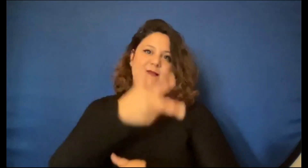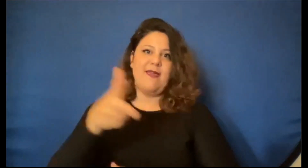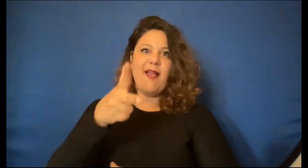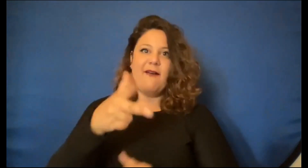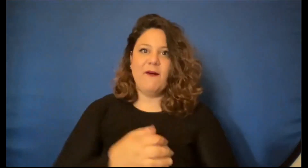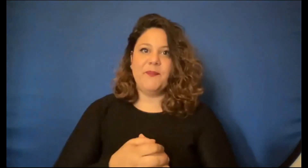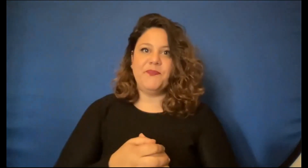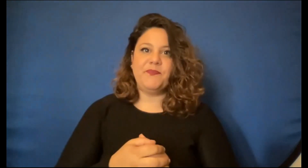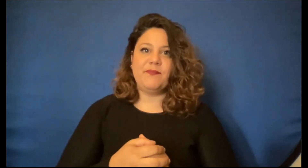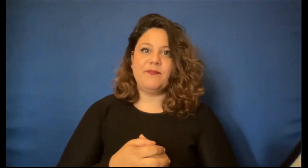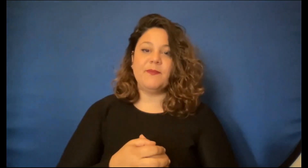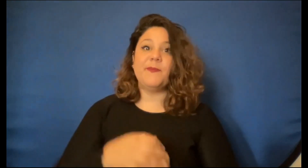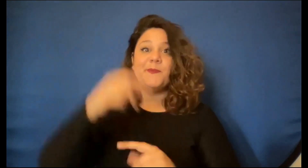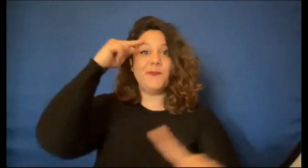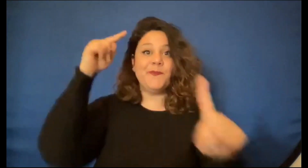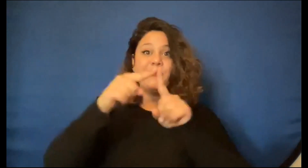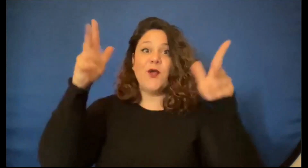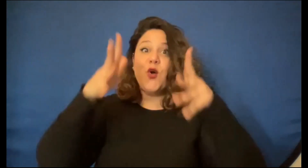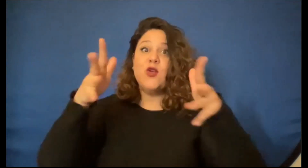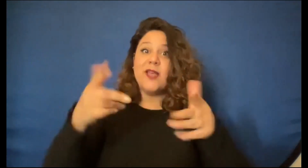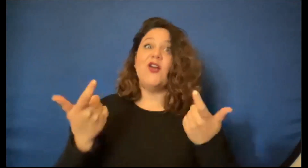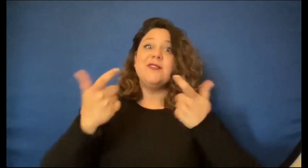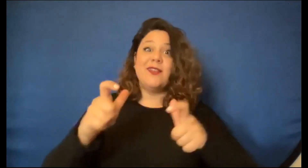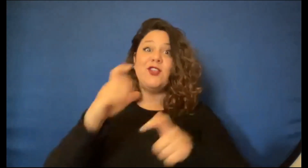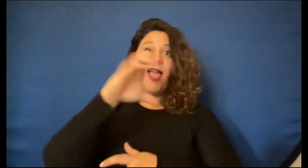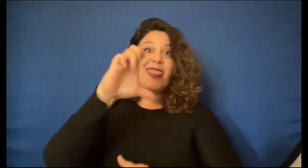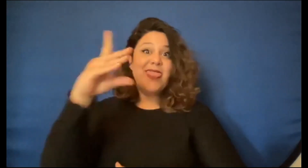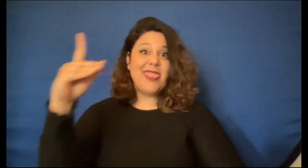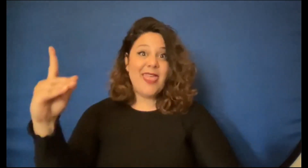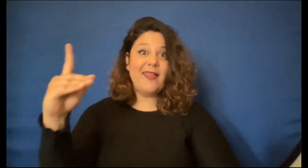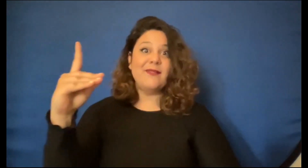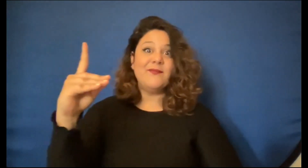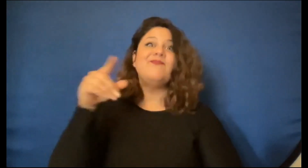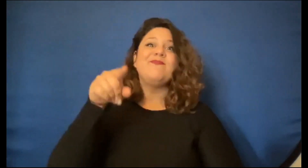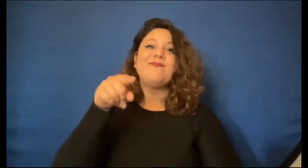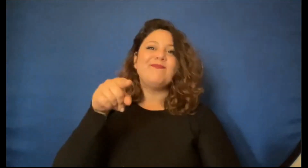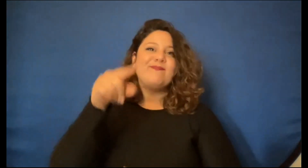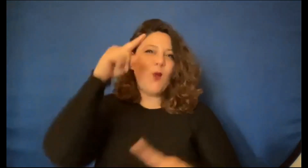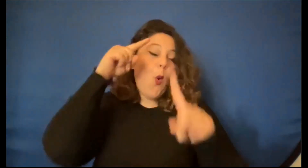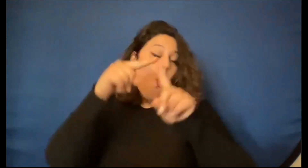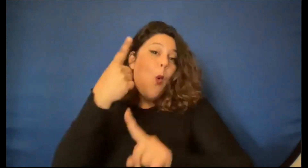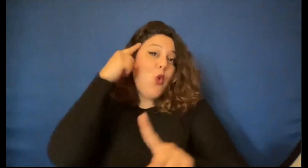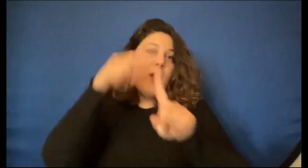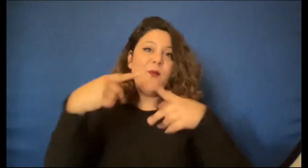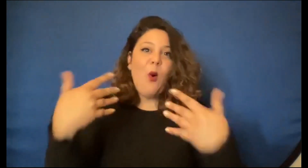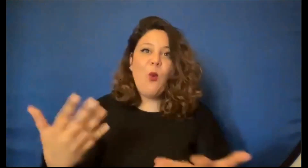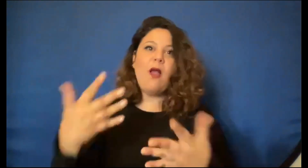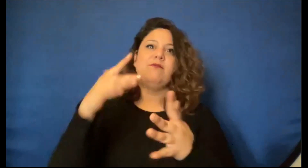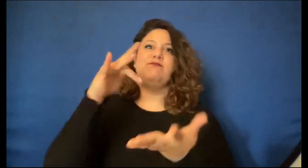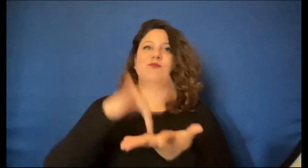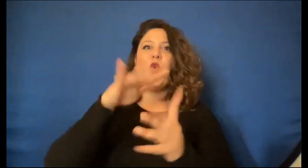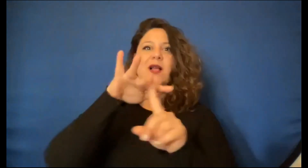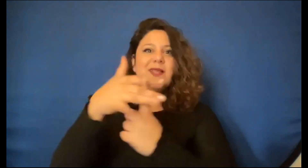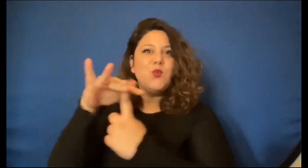los objetivos del Consejo Sectorial del CED, esta jornada está alineada en la que visibilizamos, damos voz a situaciones, a